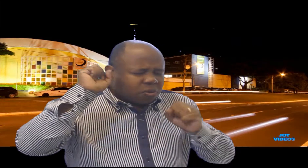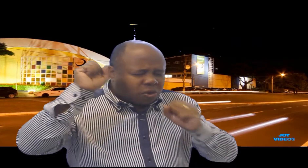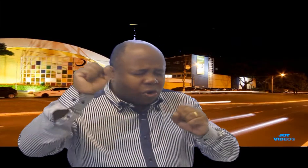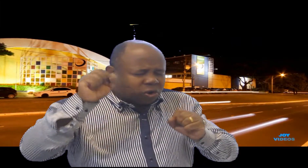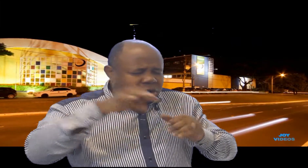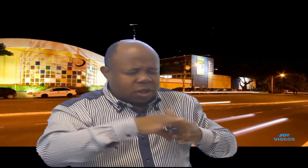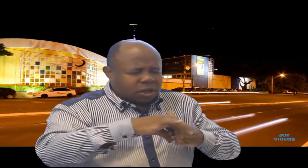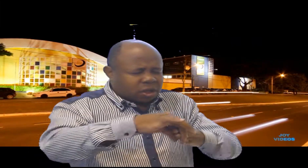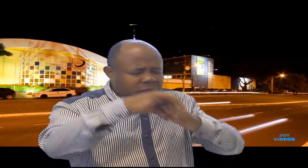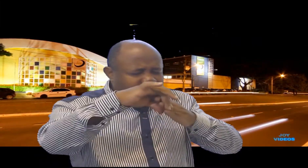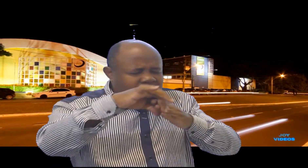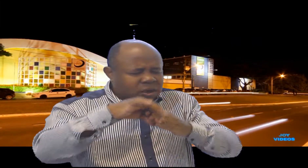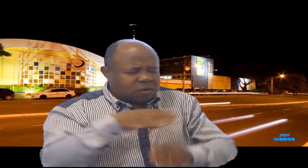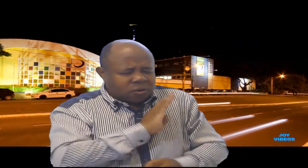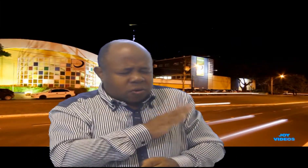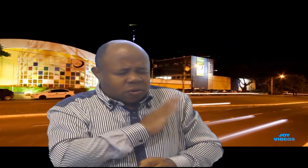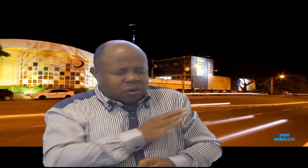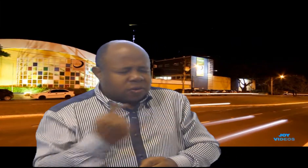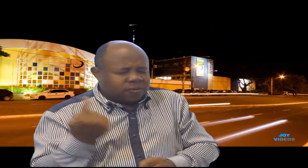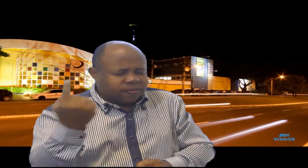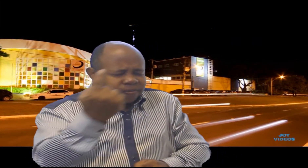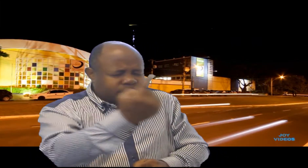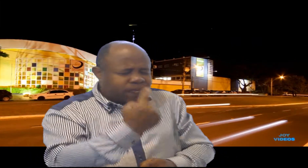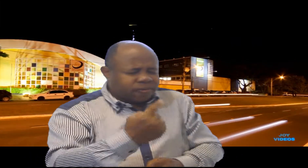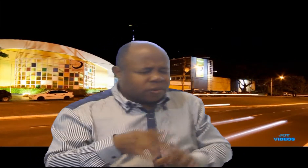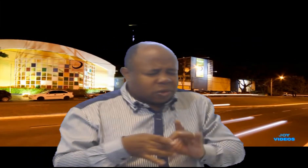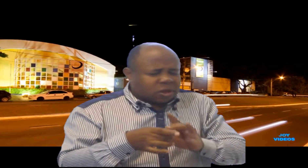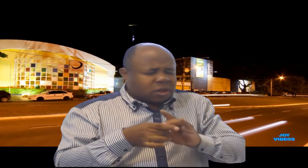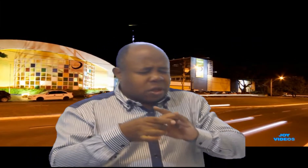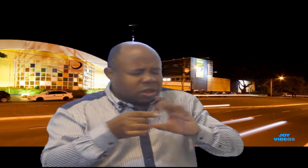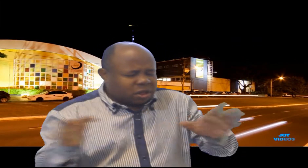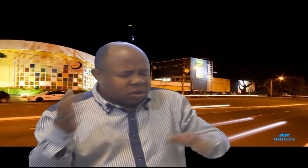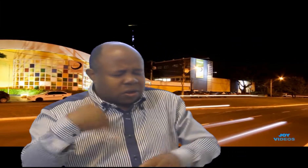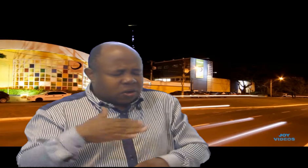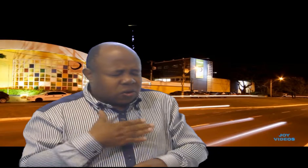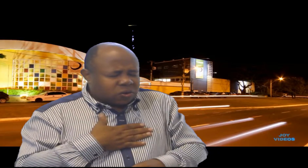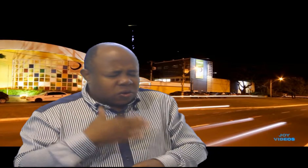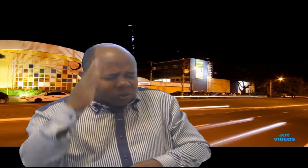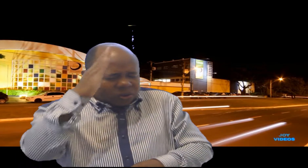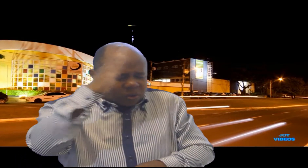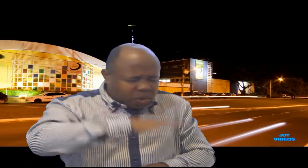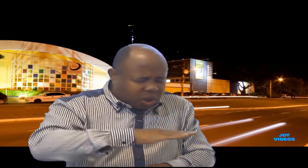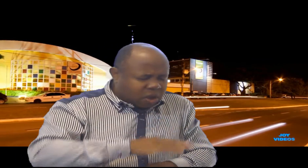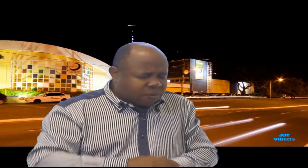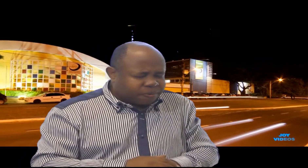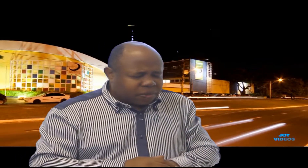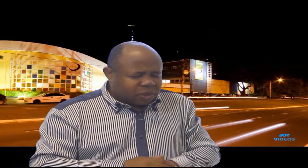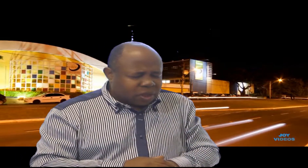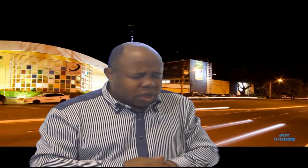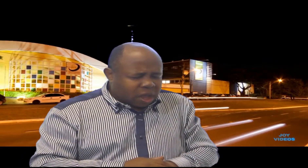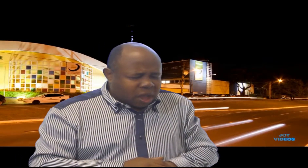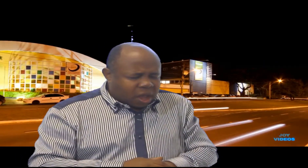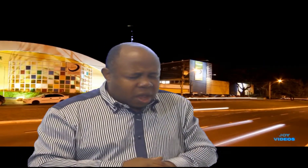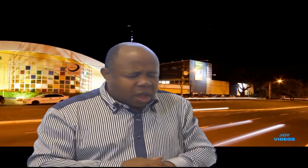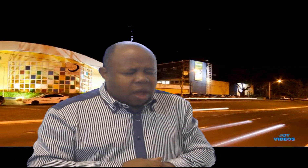um deles. E livra-nos, Senhor Deus, do mal, como a oração do Pai Nosso, que o Senhor